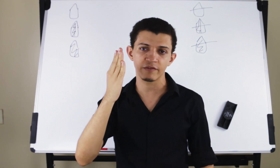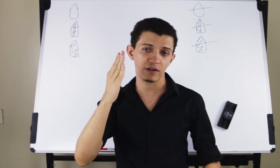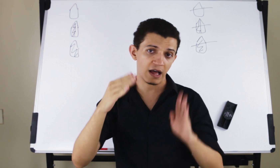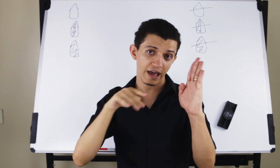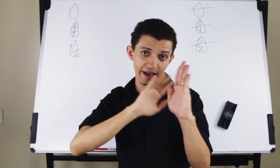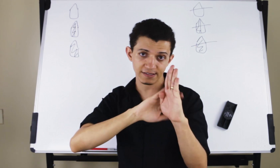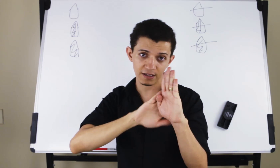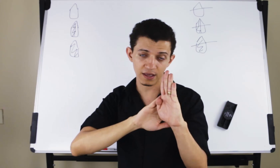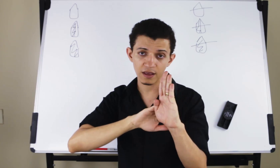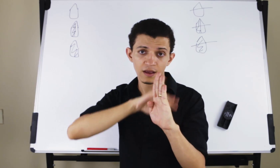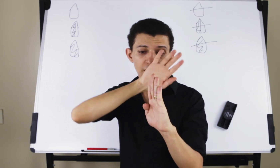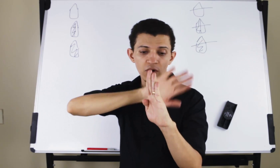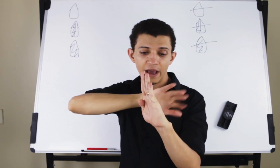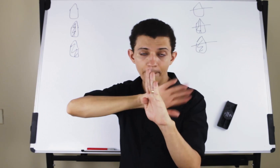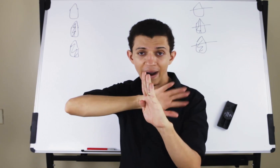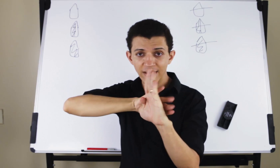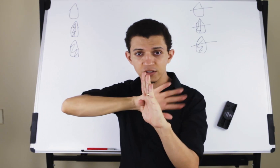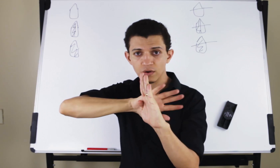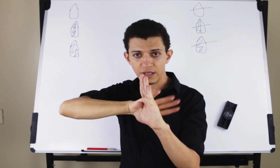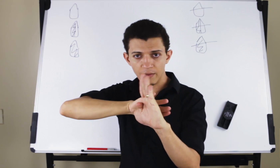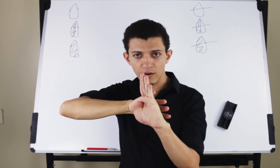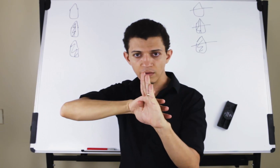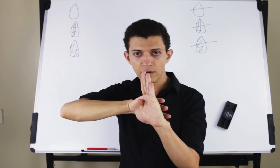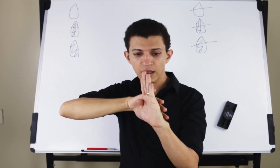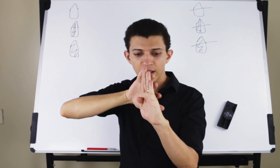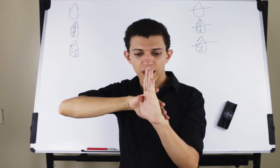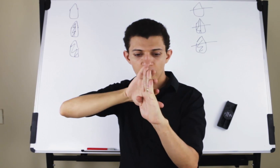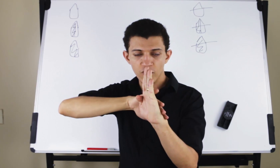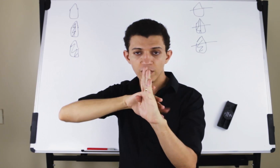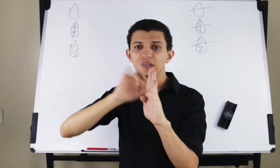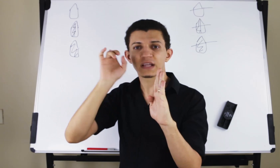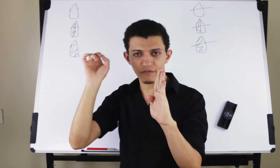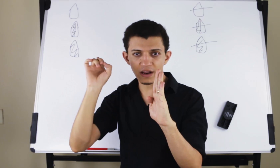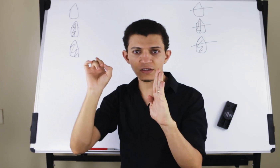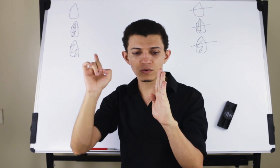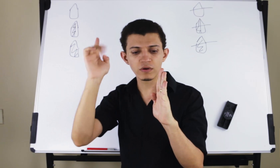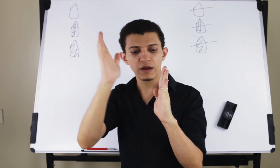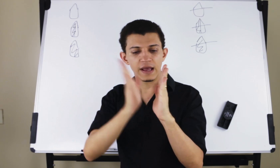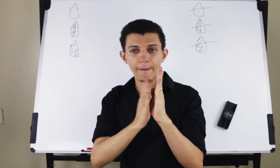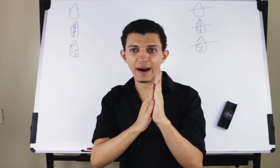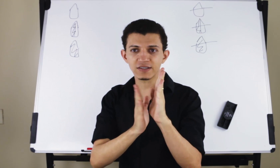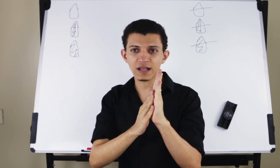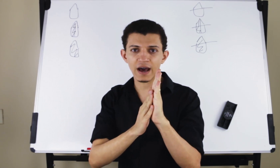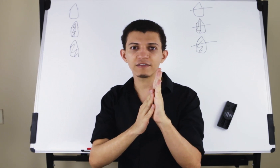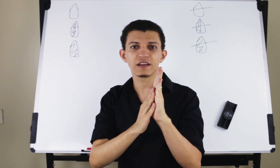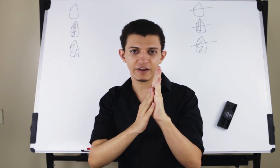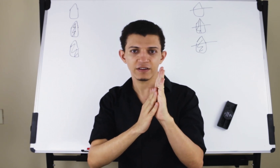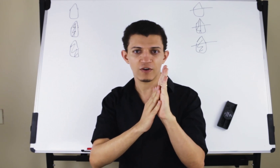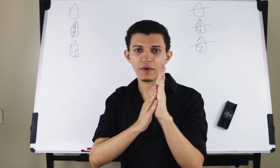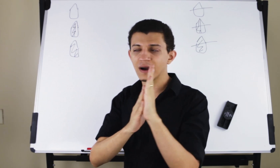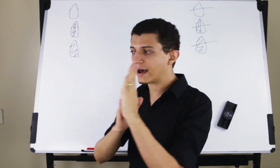escrevendo lá, é essa daqui. Porque a parte escura da mão, eu vou escrever ali escuro, e a parte clara, escrever de forma clara